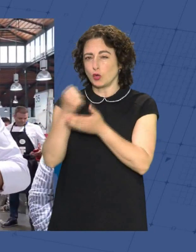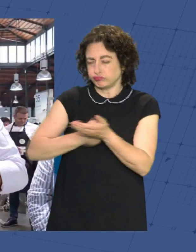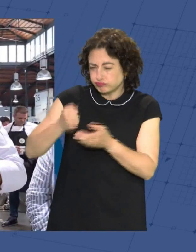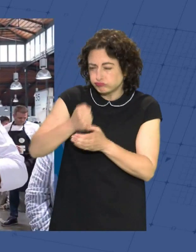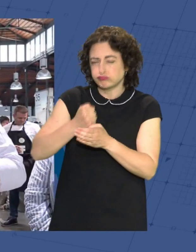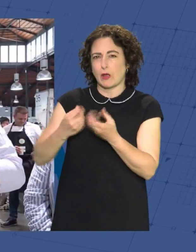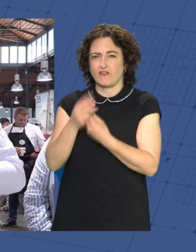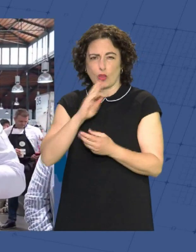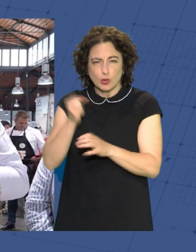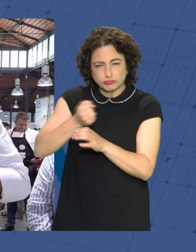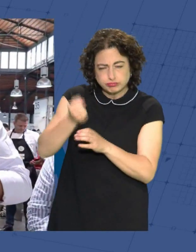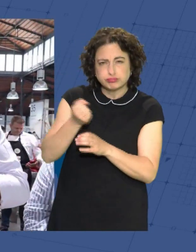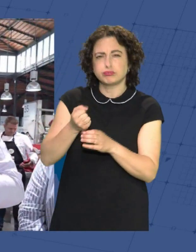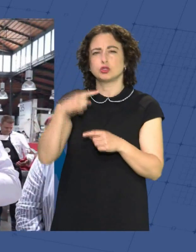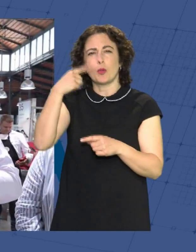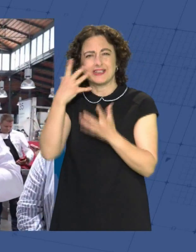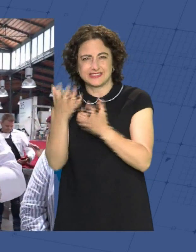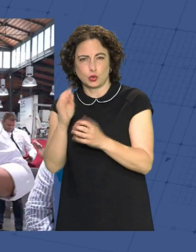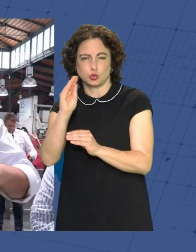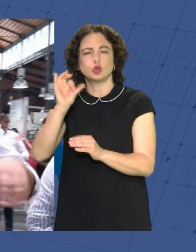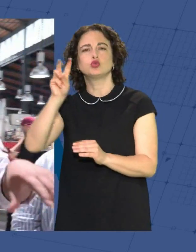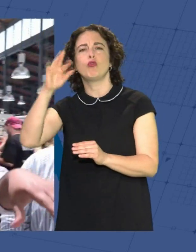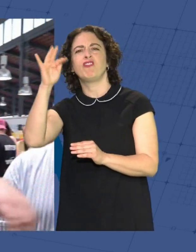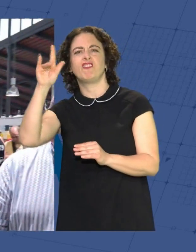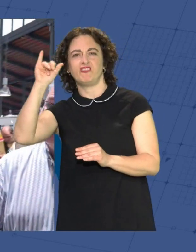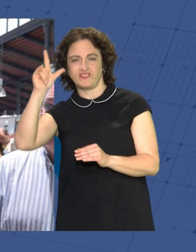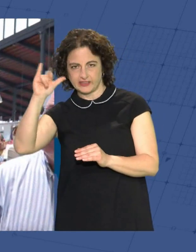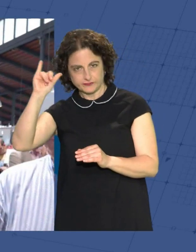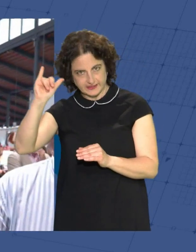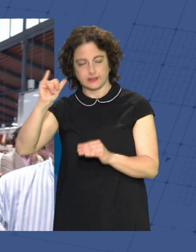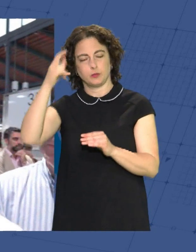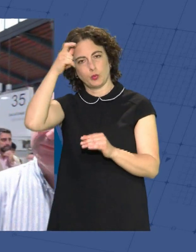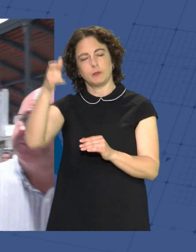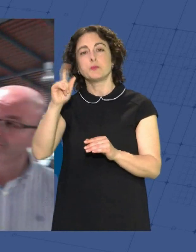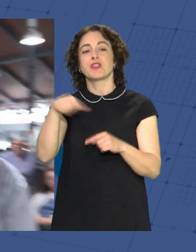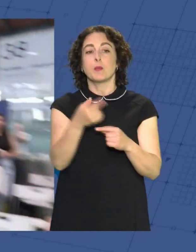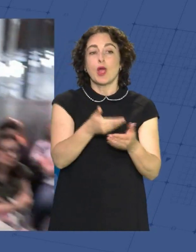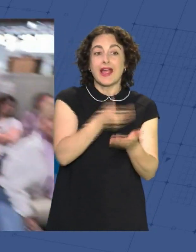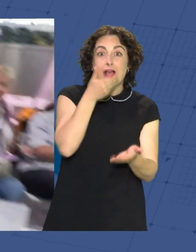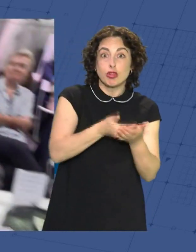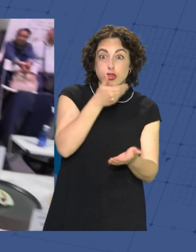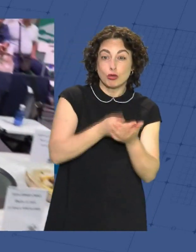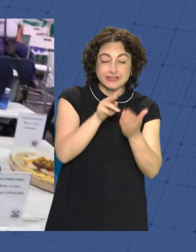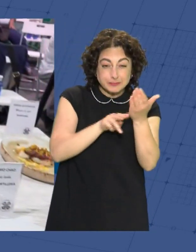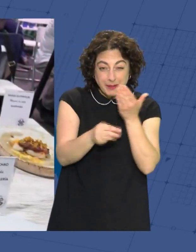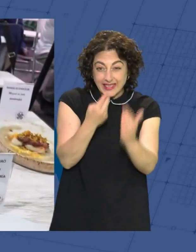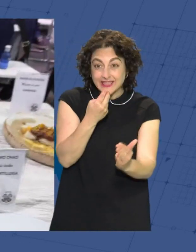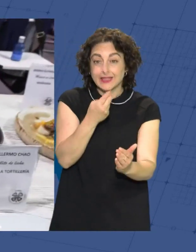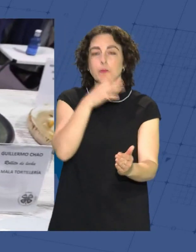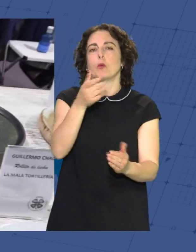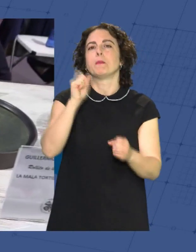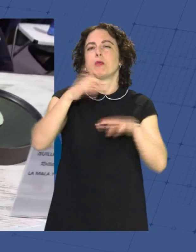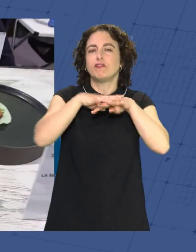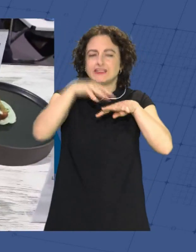verdura y demás, llevo un poquito de tomate seco de suflir y luego lo que hemos hecho con el caldo, esa transparencia que tiene ha sido una